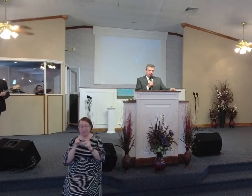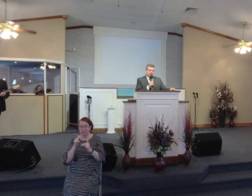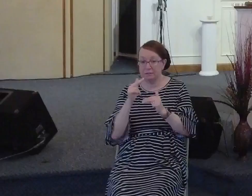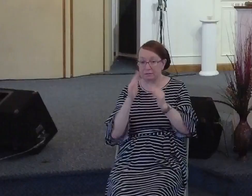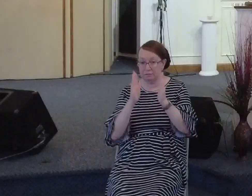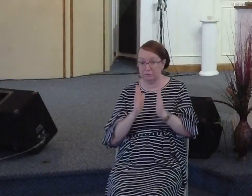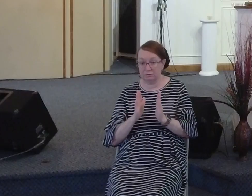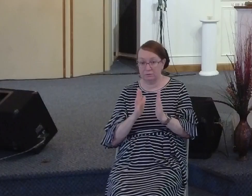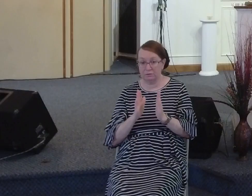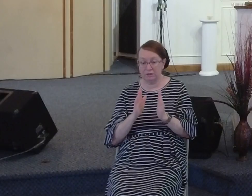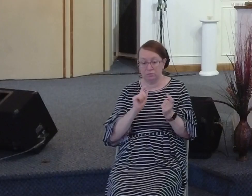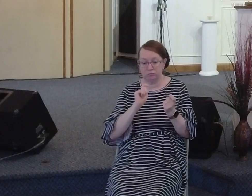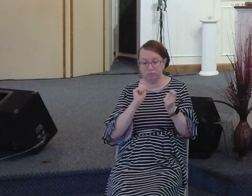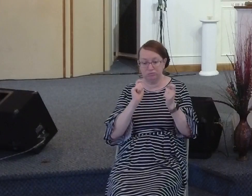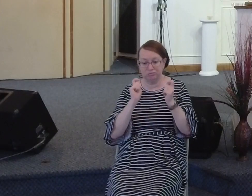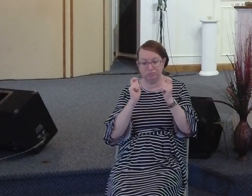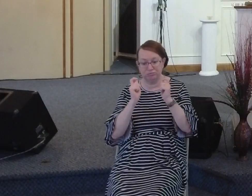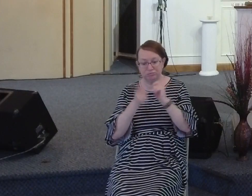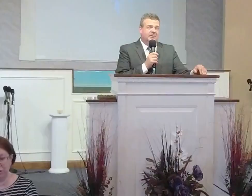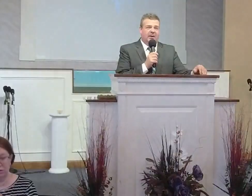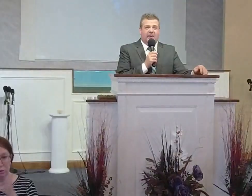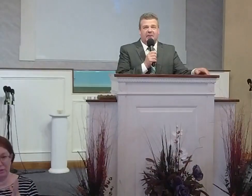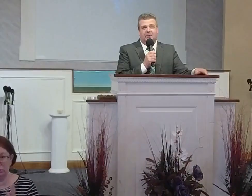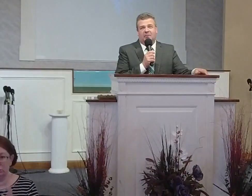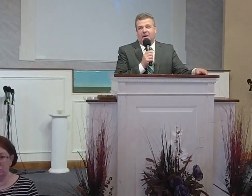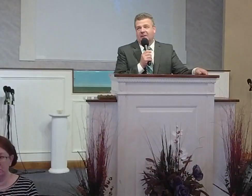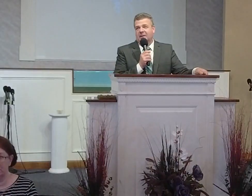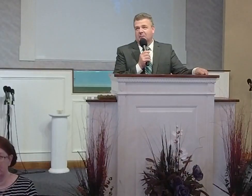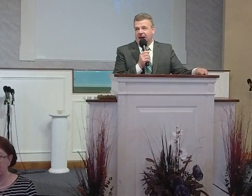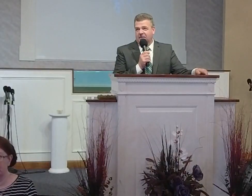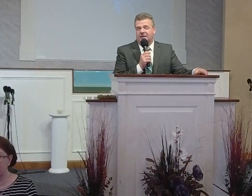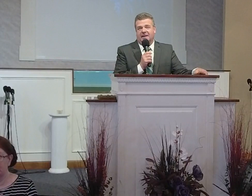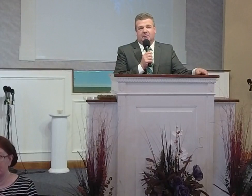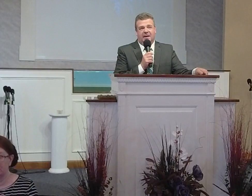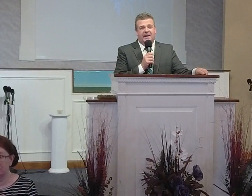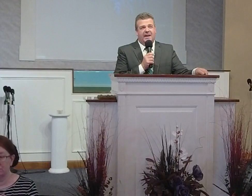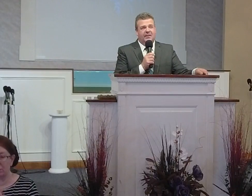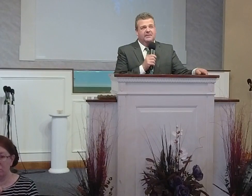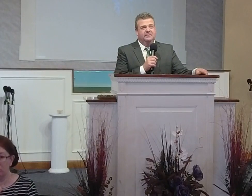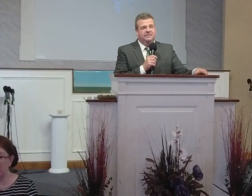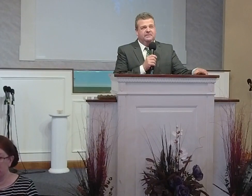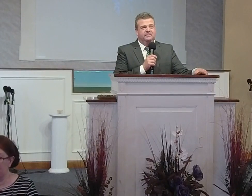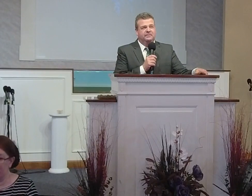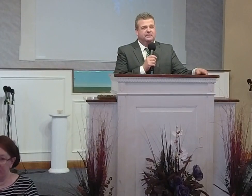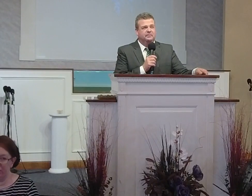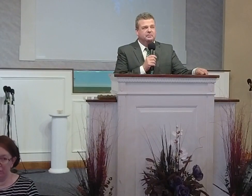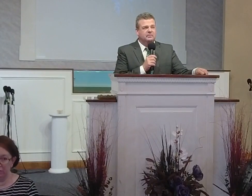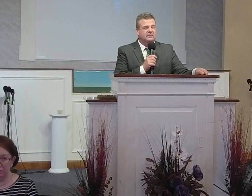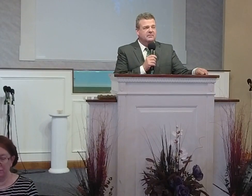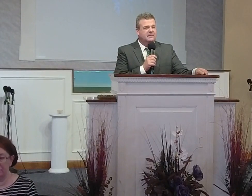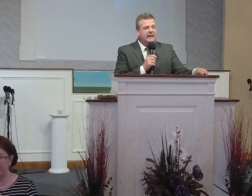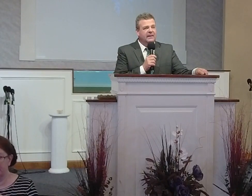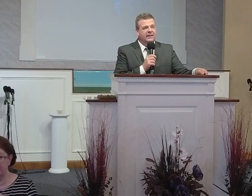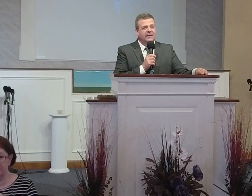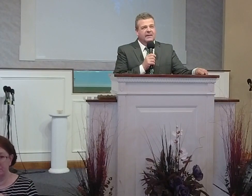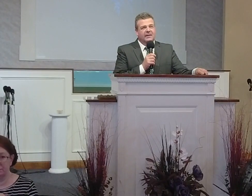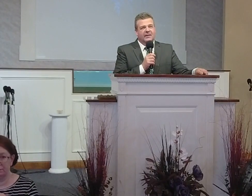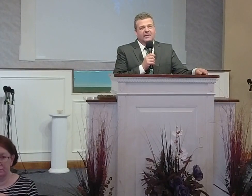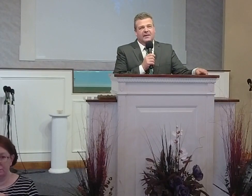edificio se está transformando bastante, bastante rápido.